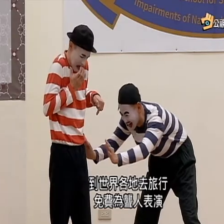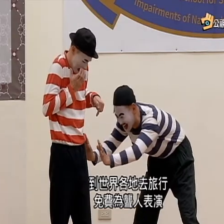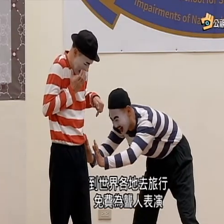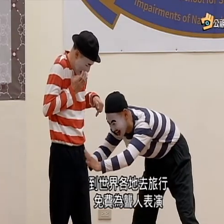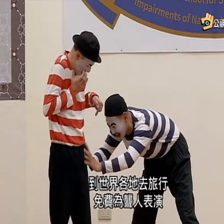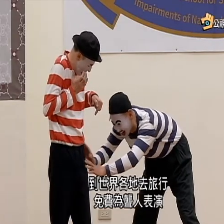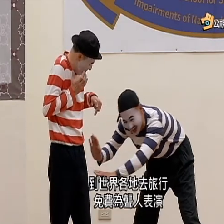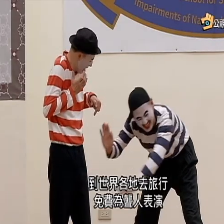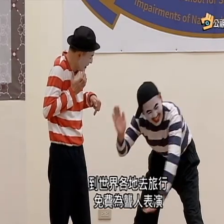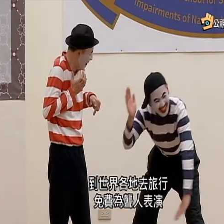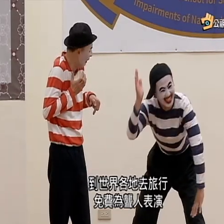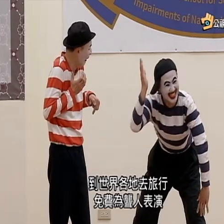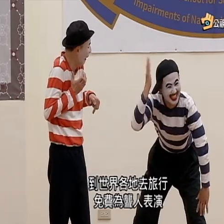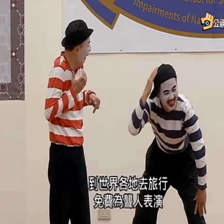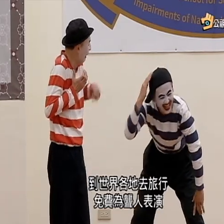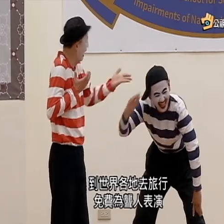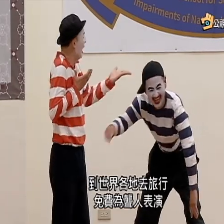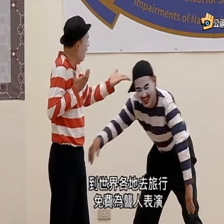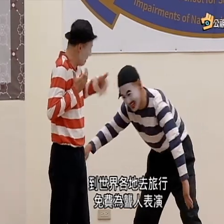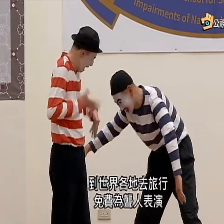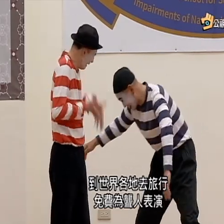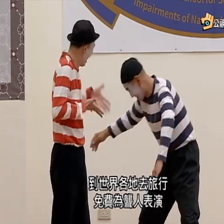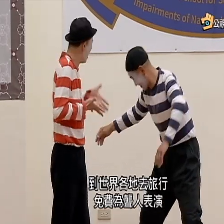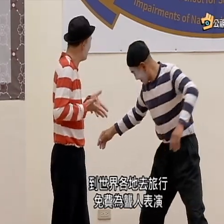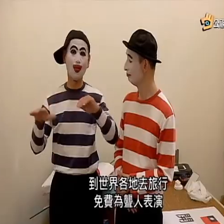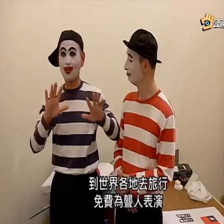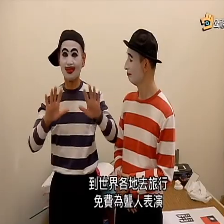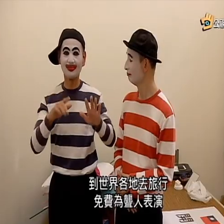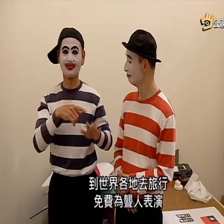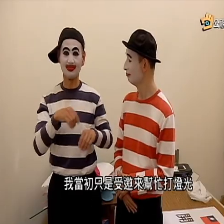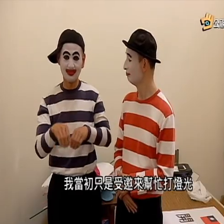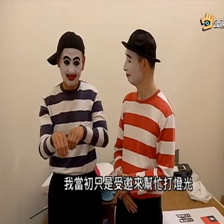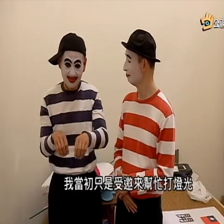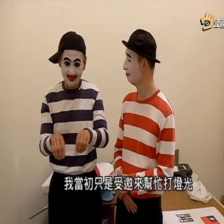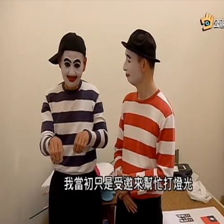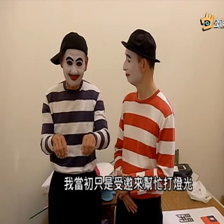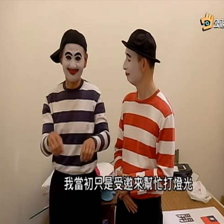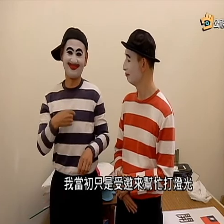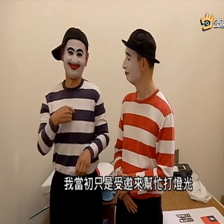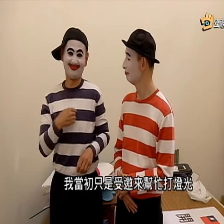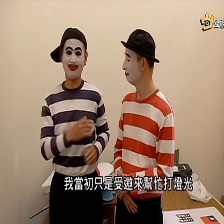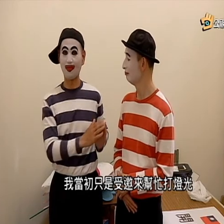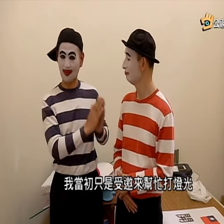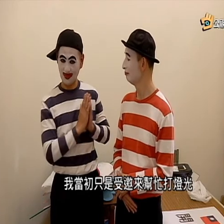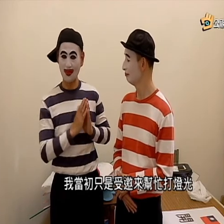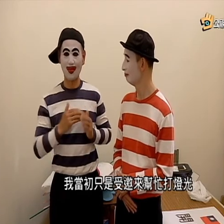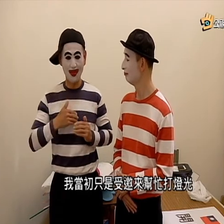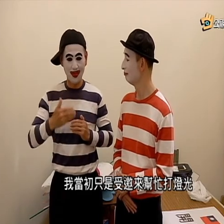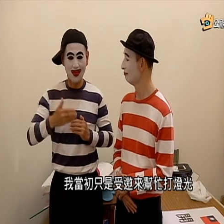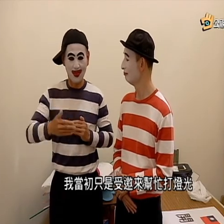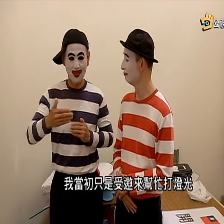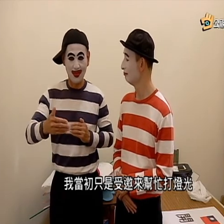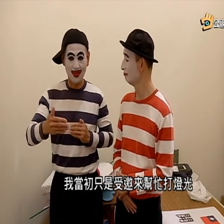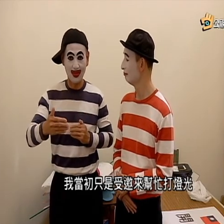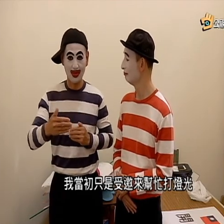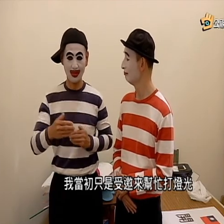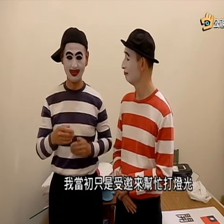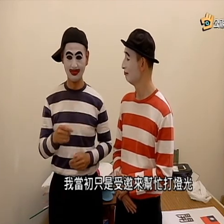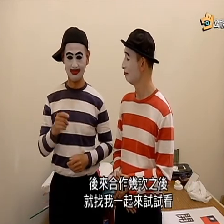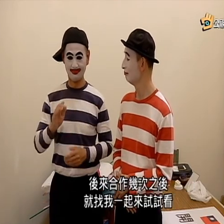各地去旅行，免费为龙人表演。 我当初只是受邀来帮忙打灯光，后来合作几次之